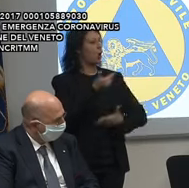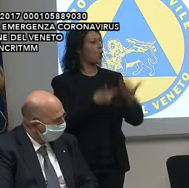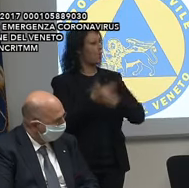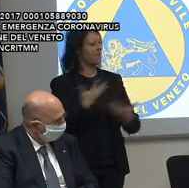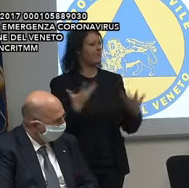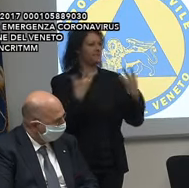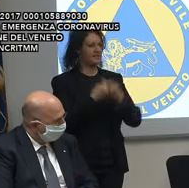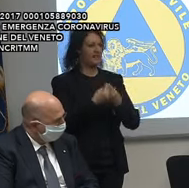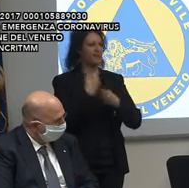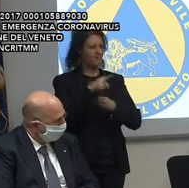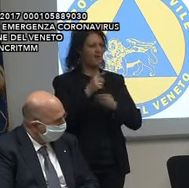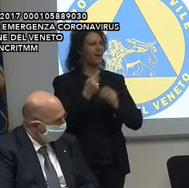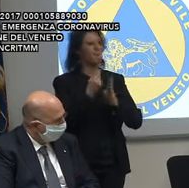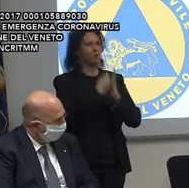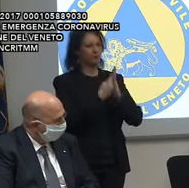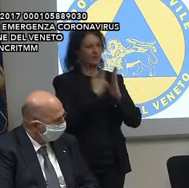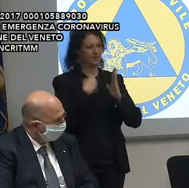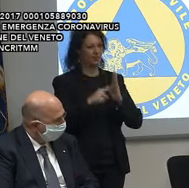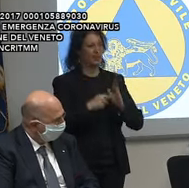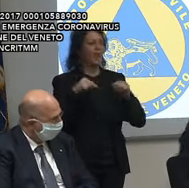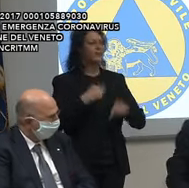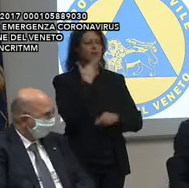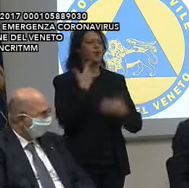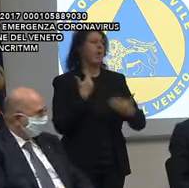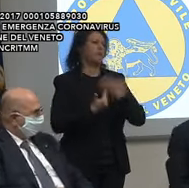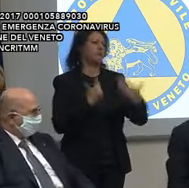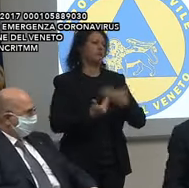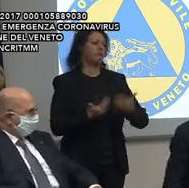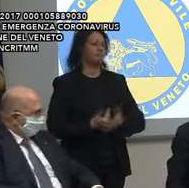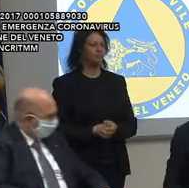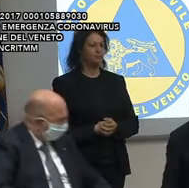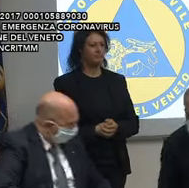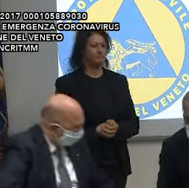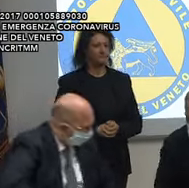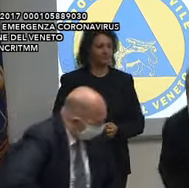preparazione e adesso vogliamo correre. Grazie, Rettore.